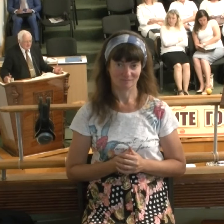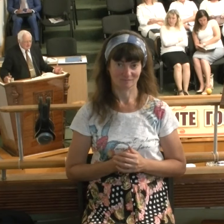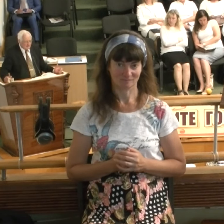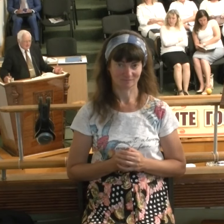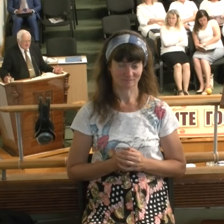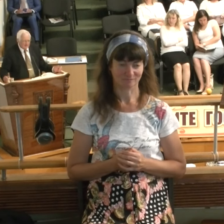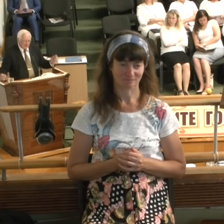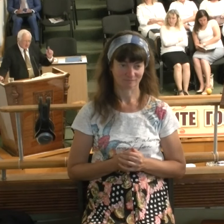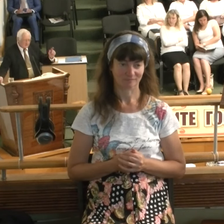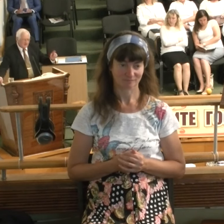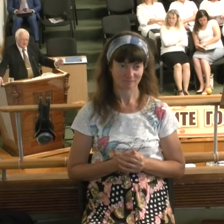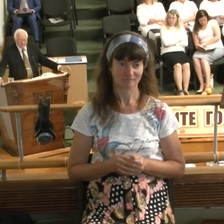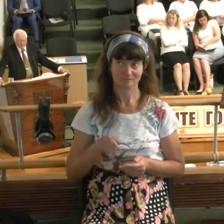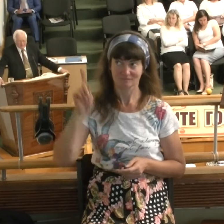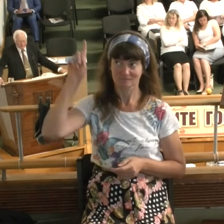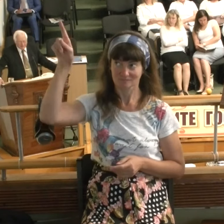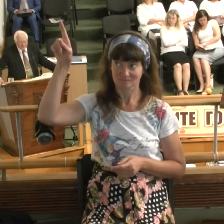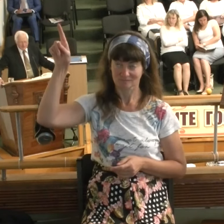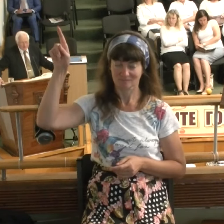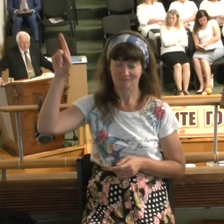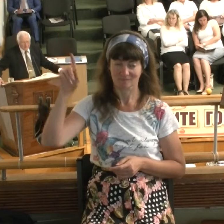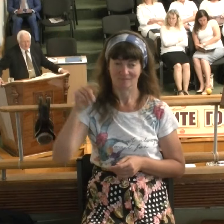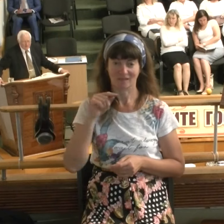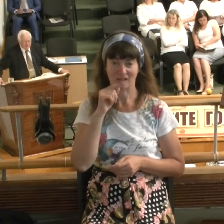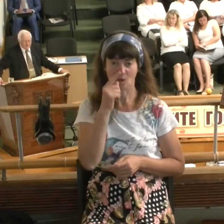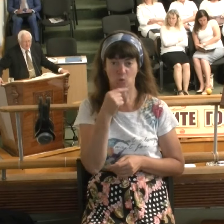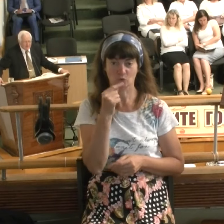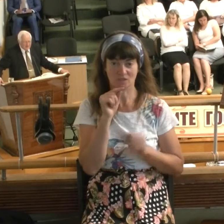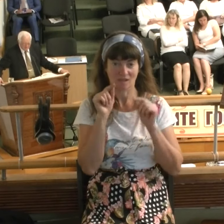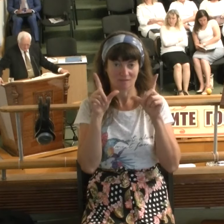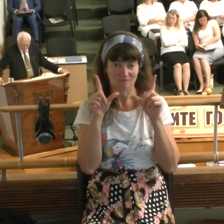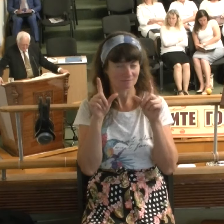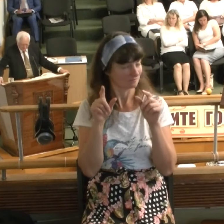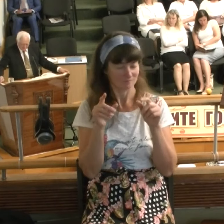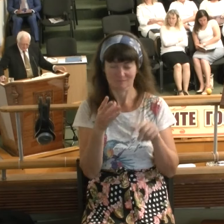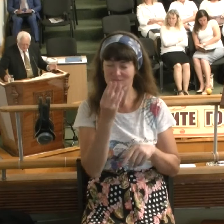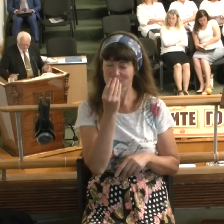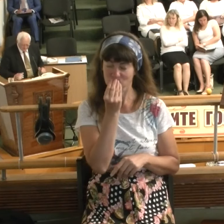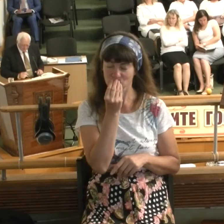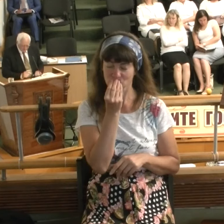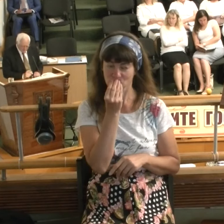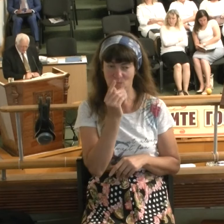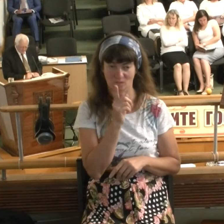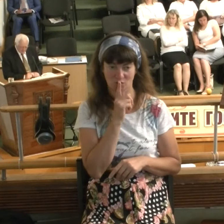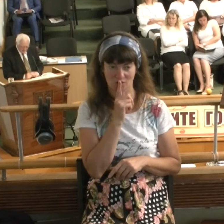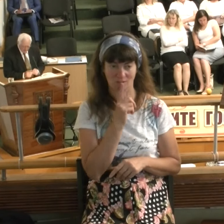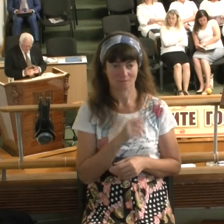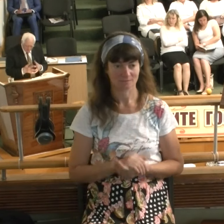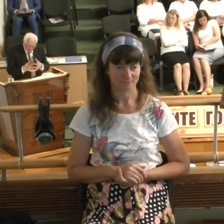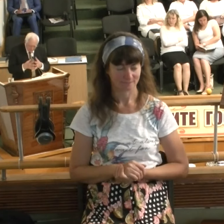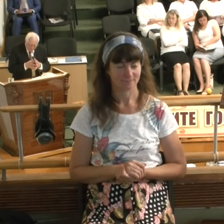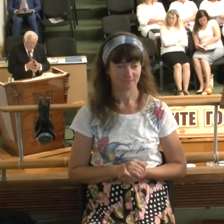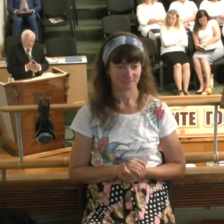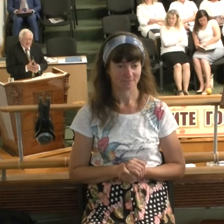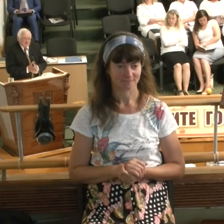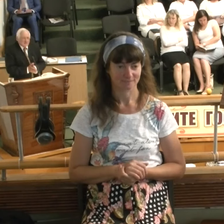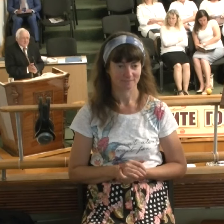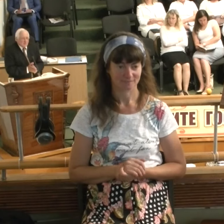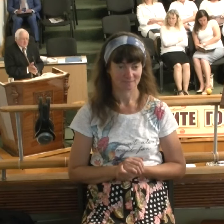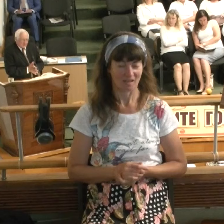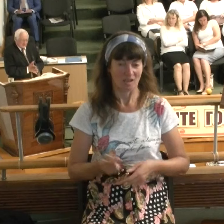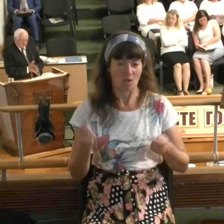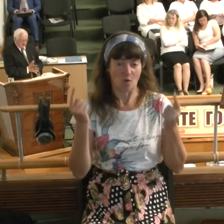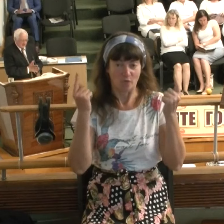хватало сил. А он не отверзал уст своих. Мы читаем, дорогие друзья, о той